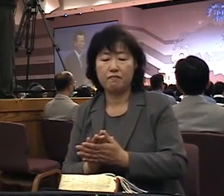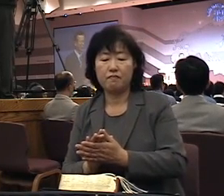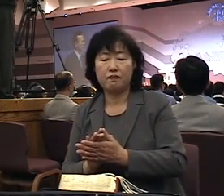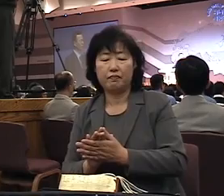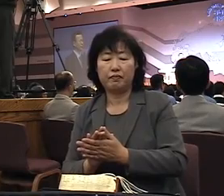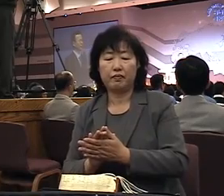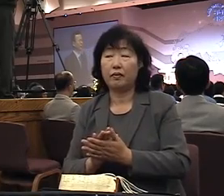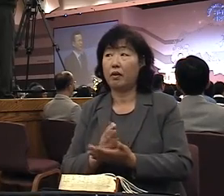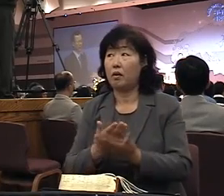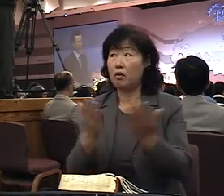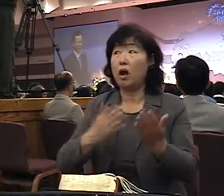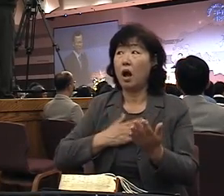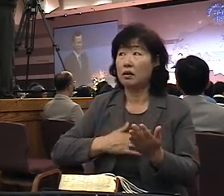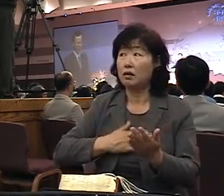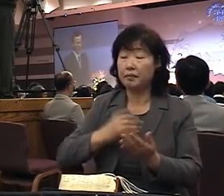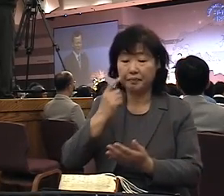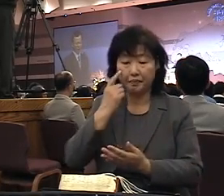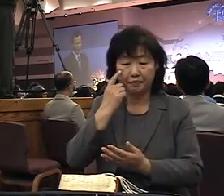여러분 아시겠죠?